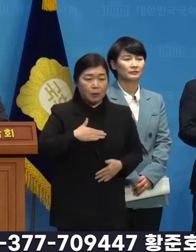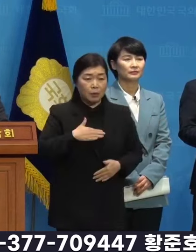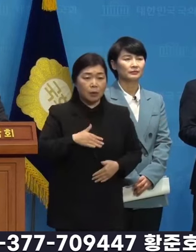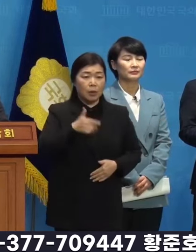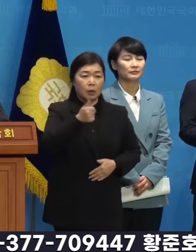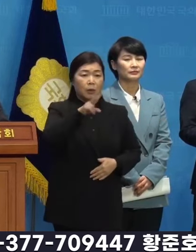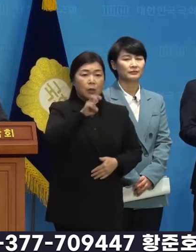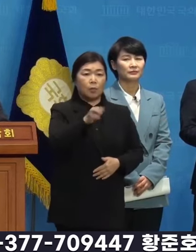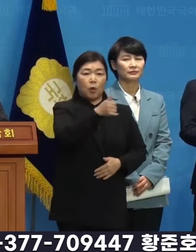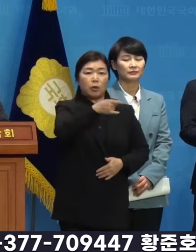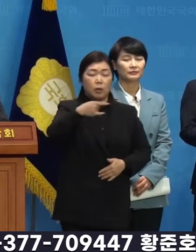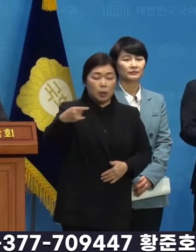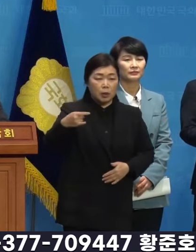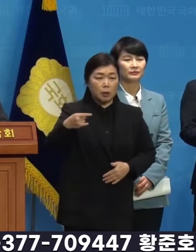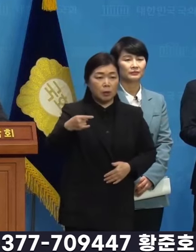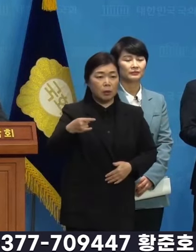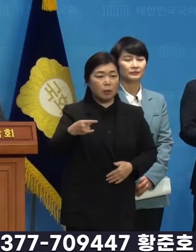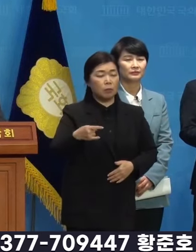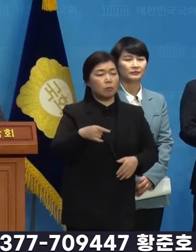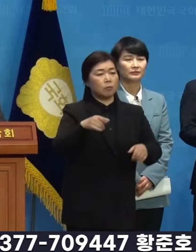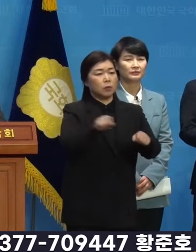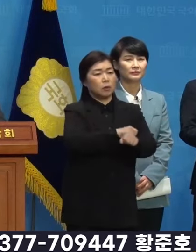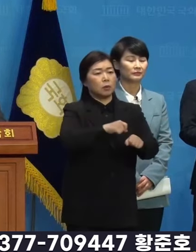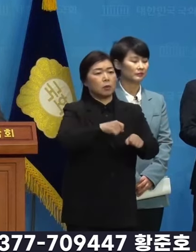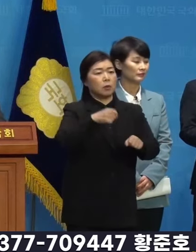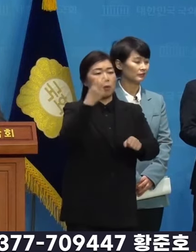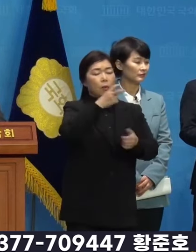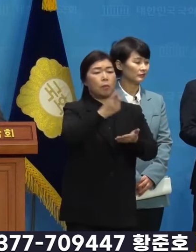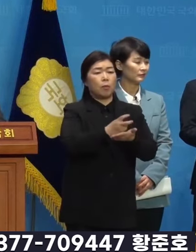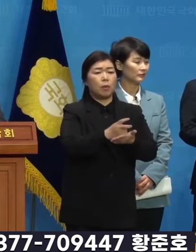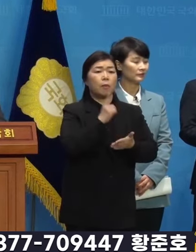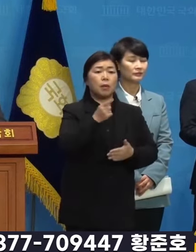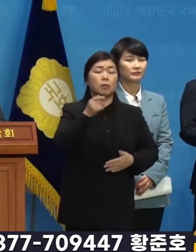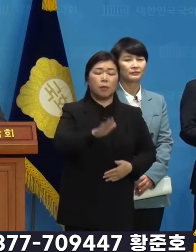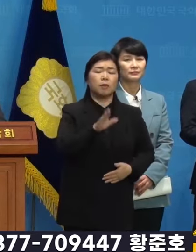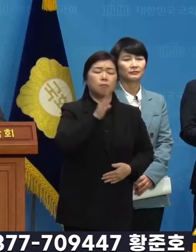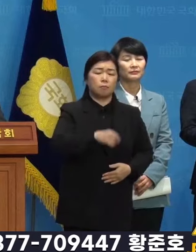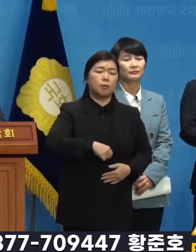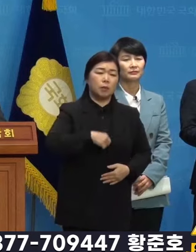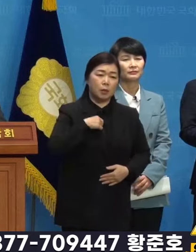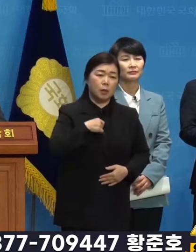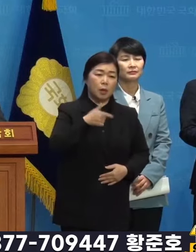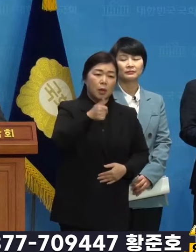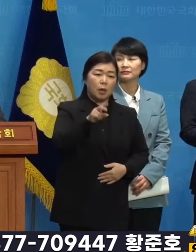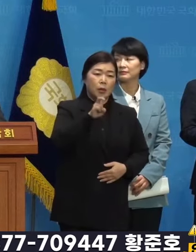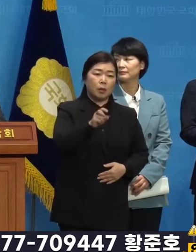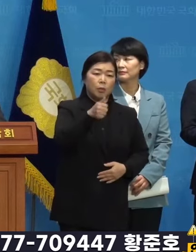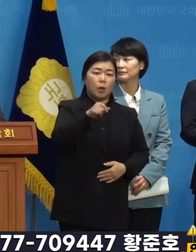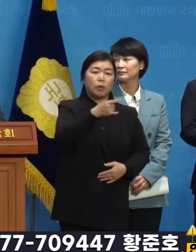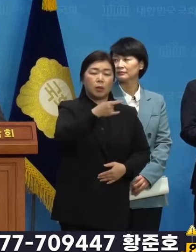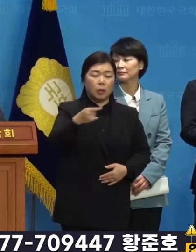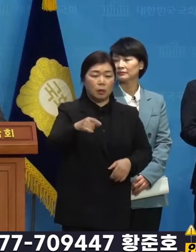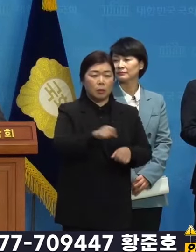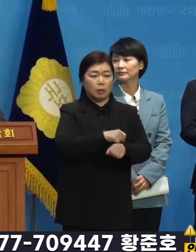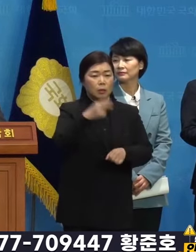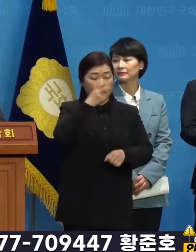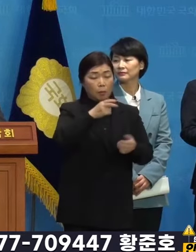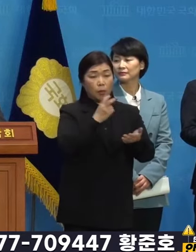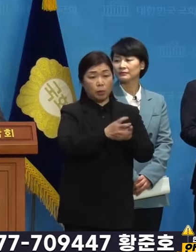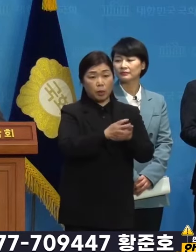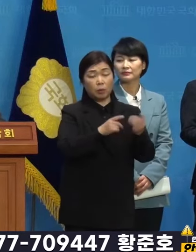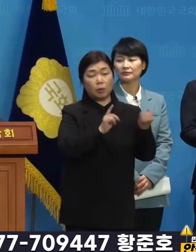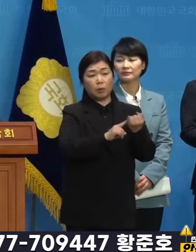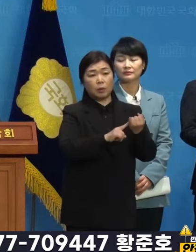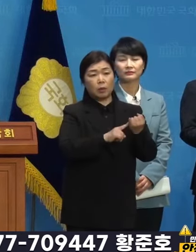특별법이 특검법 돼 있어서 다 김건희 특근법지만 김건희 특검법이 김건희 여사 김건희